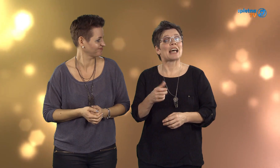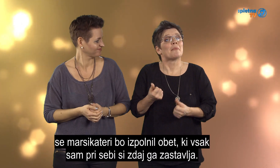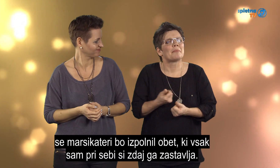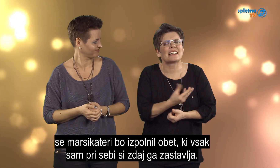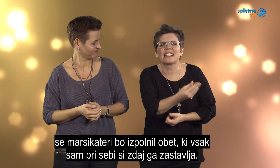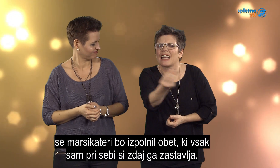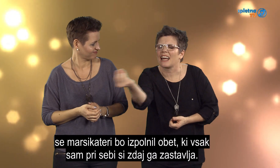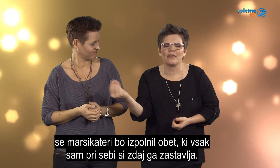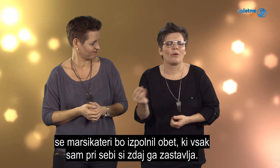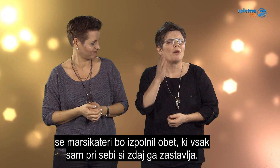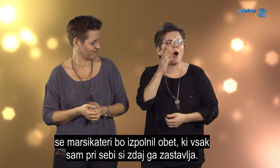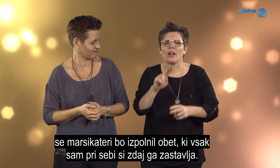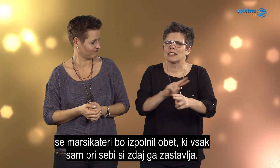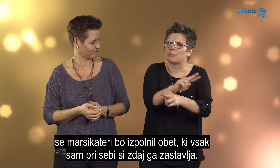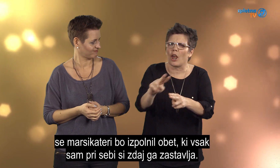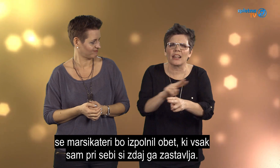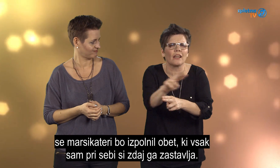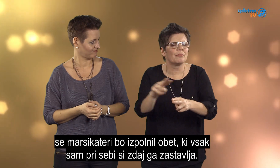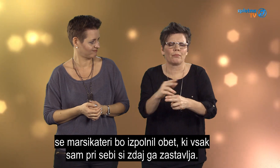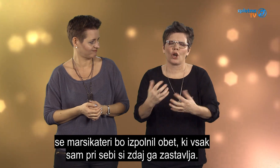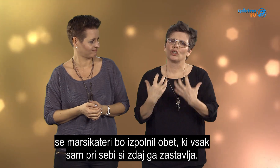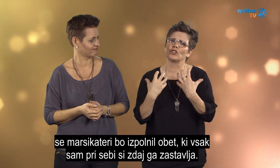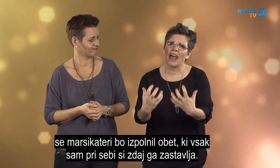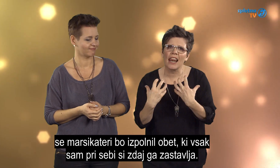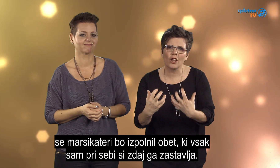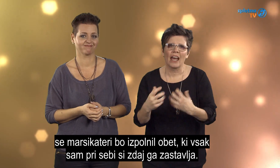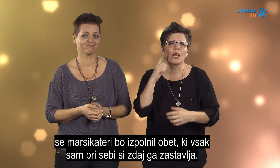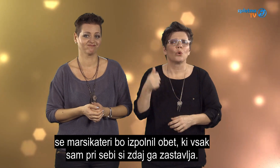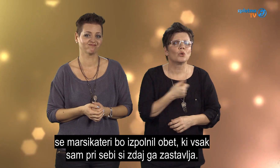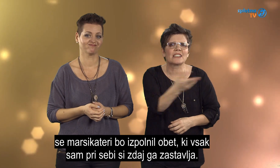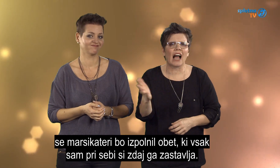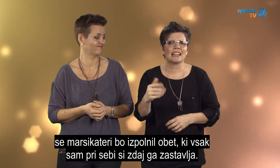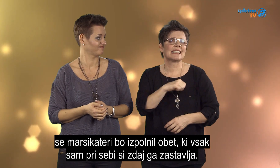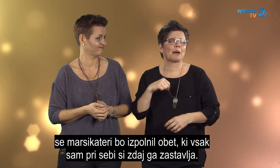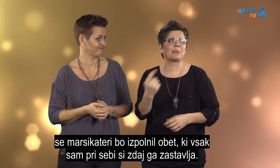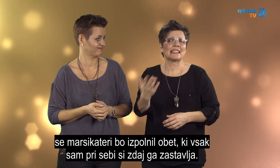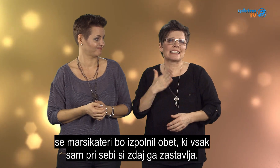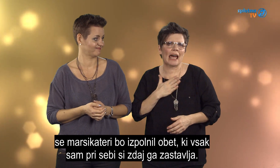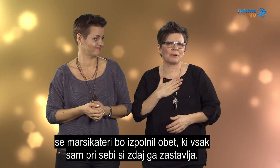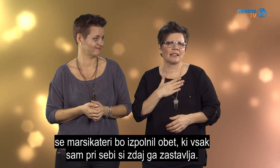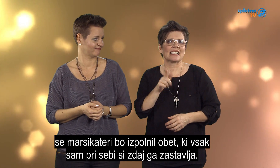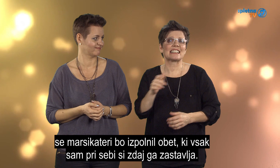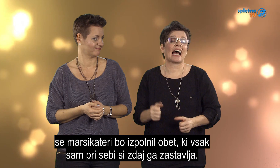Se marsikateri bo izpolnil obet, ki vsak sam pri sebi si zdaj ga zastavlja.